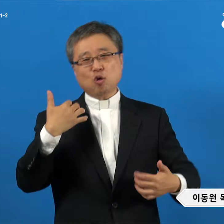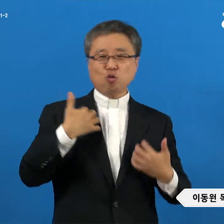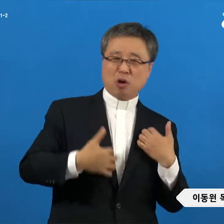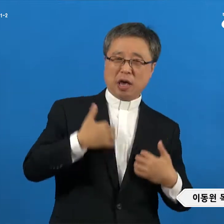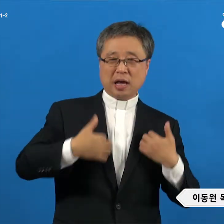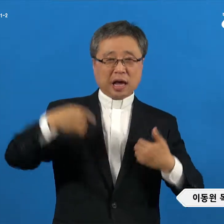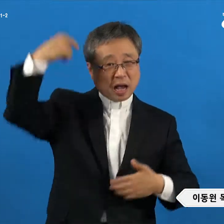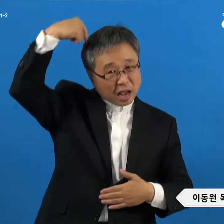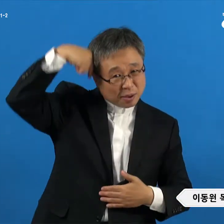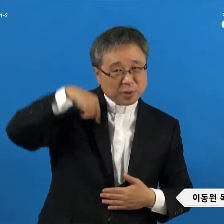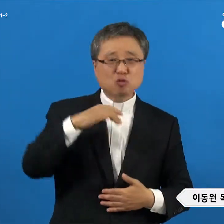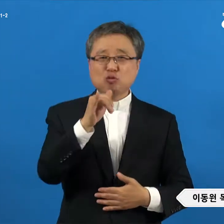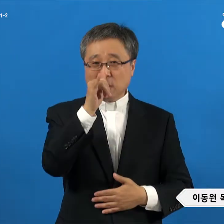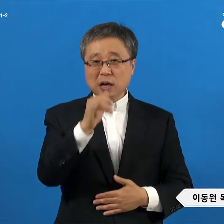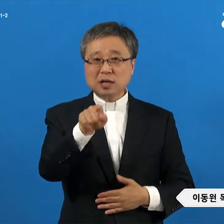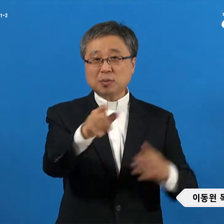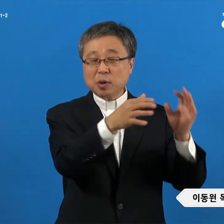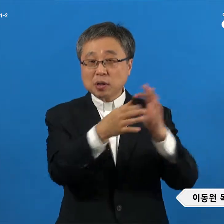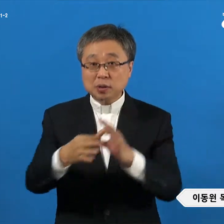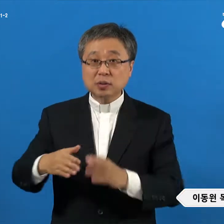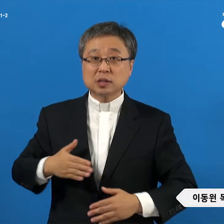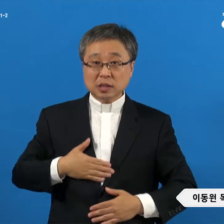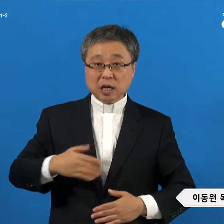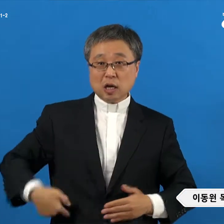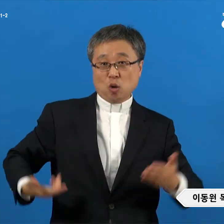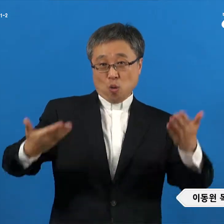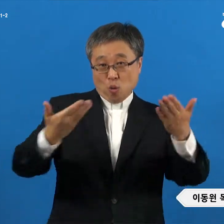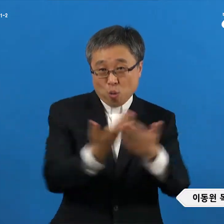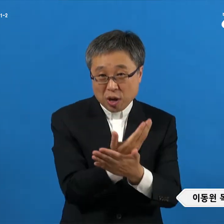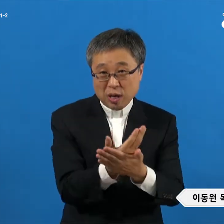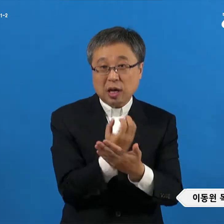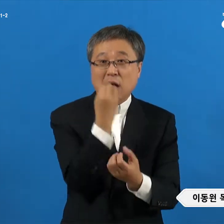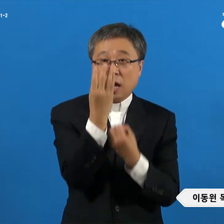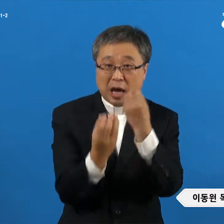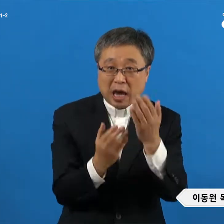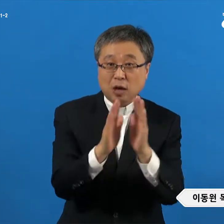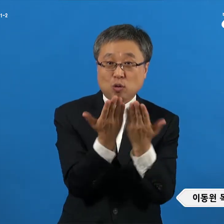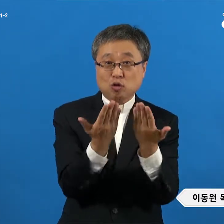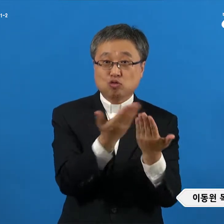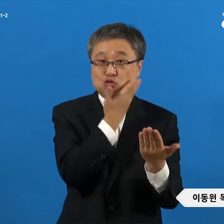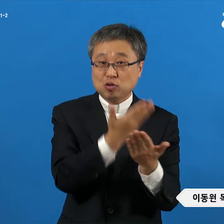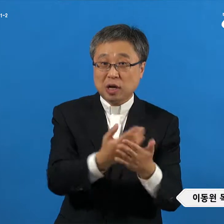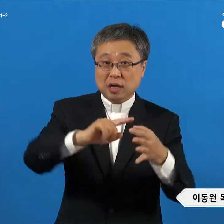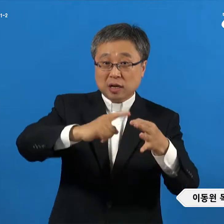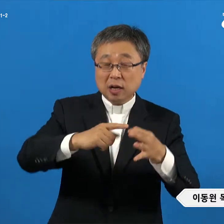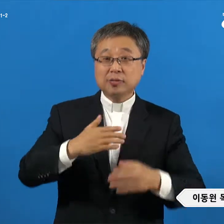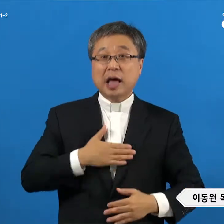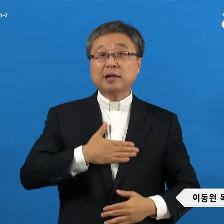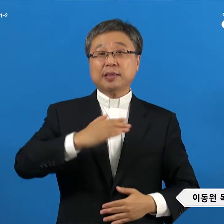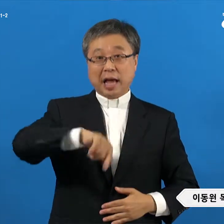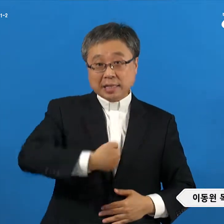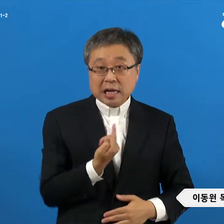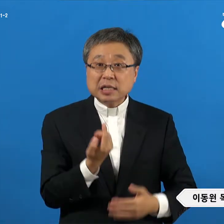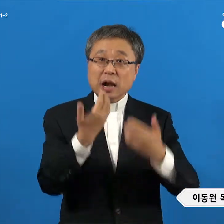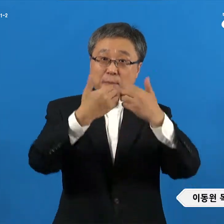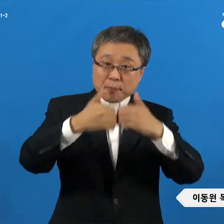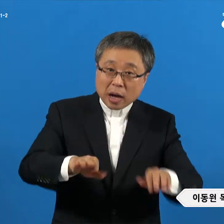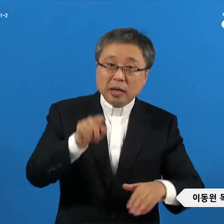있구나. 그러면서 그는 참회록에 이런 중요한 글을 남깁니다. 나는 나 자신을 파괴하는 것을 사랑했고 내